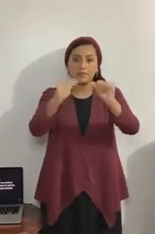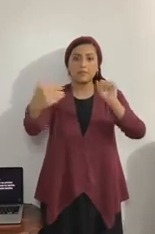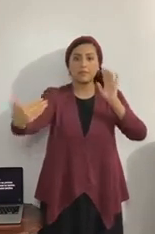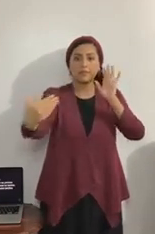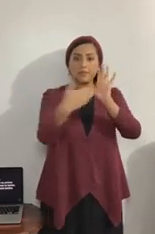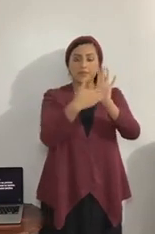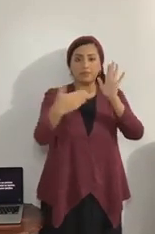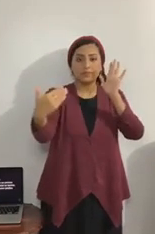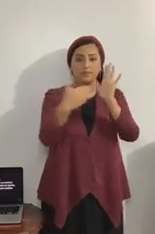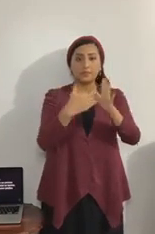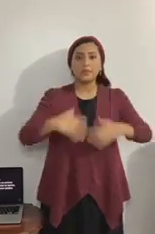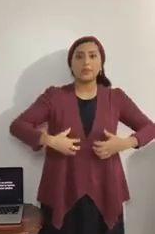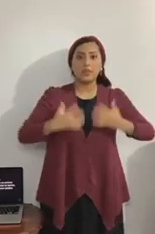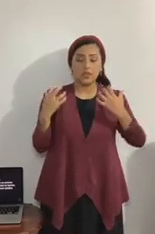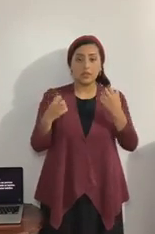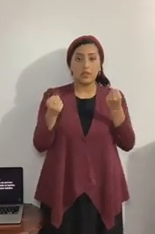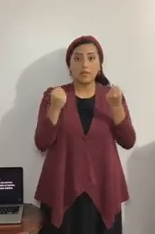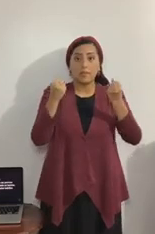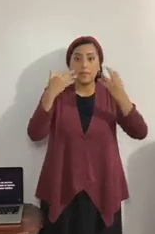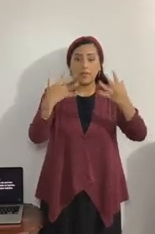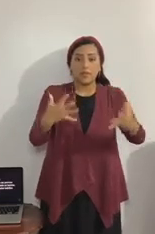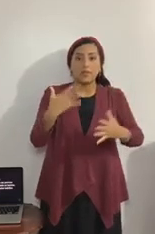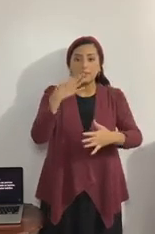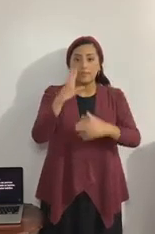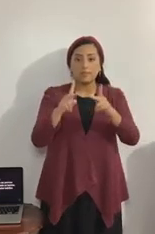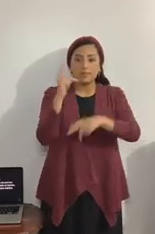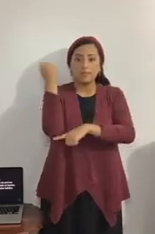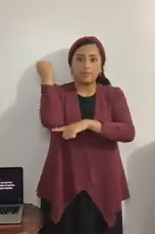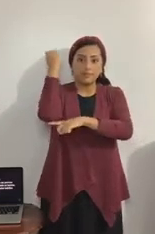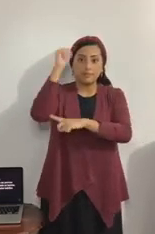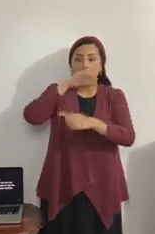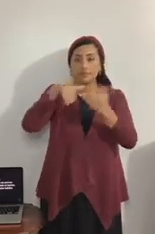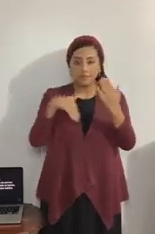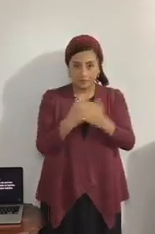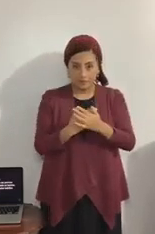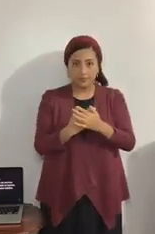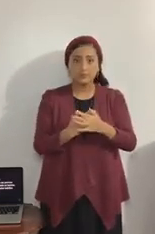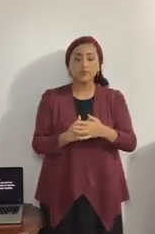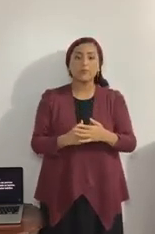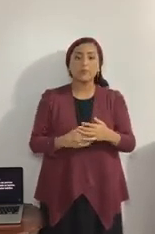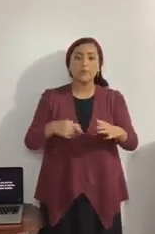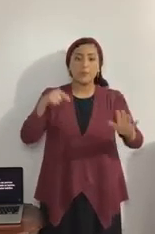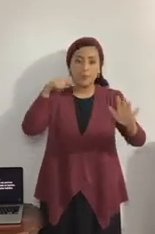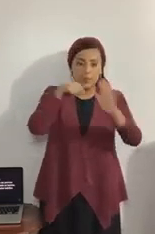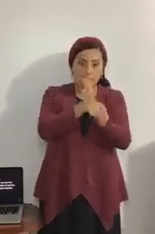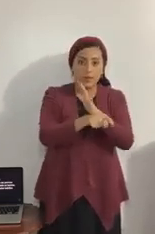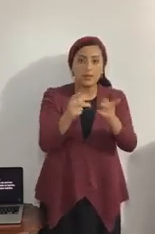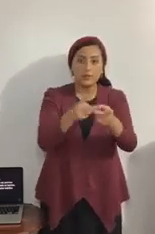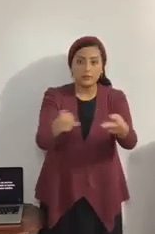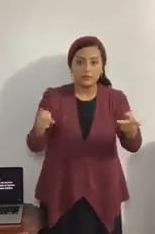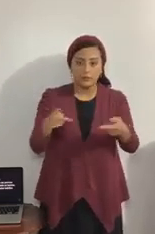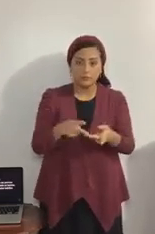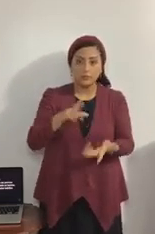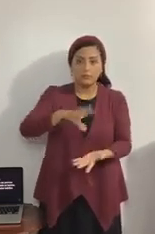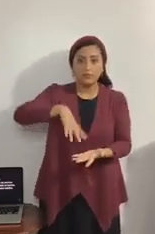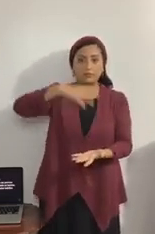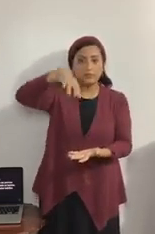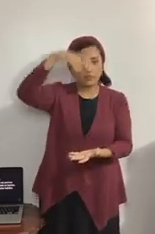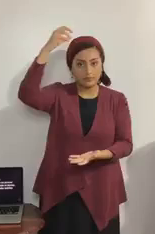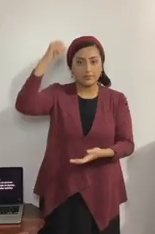ira. Eso es lo que muchos de los rebeldes le provocan, o todos los rebeldes, sacrificando en huertos y quemando incienso sobre ladrillos,